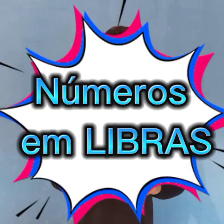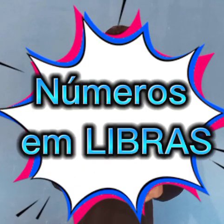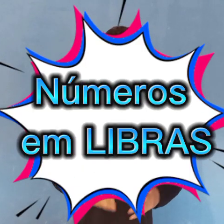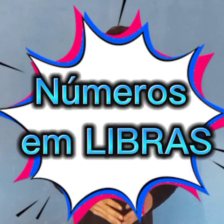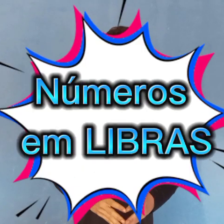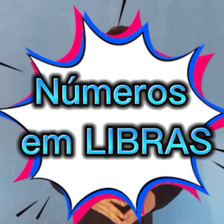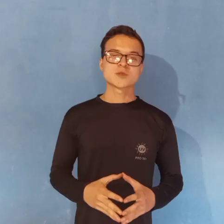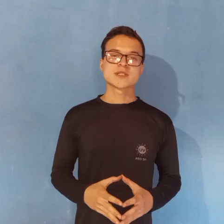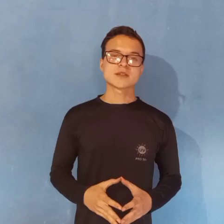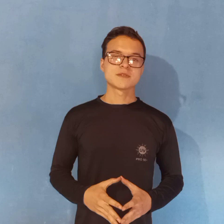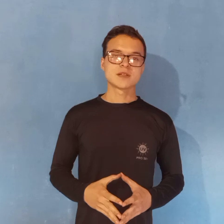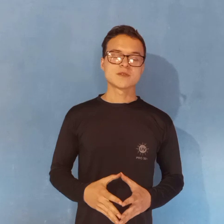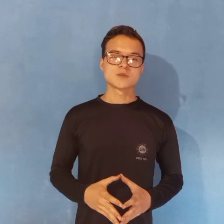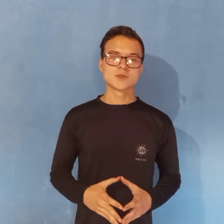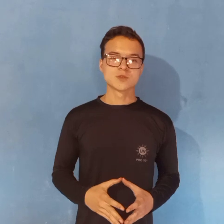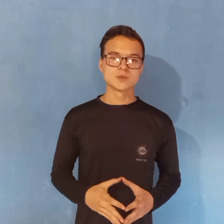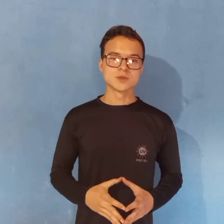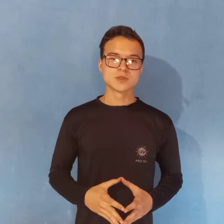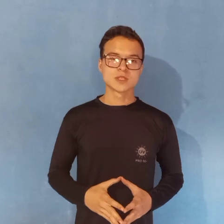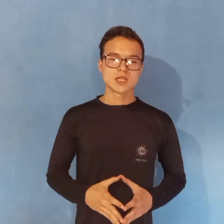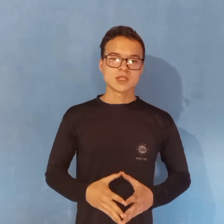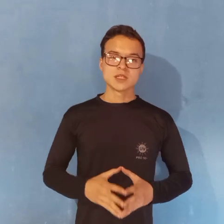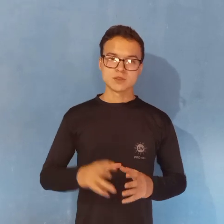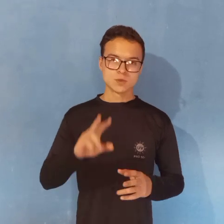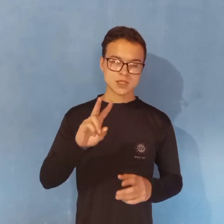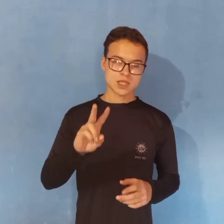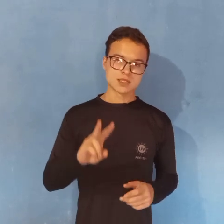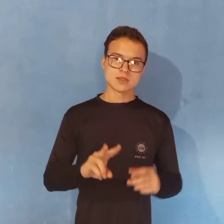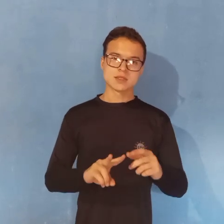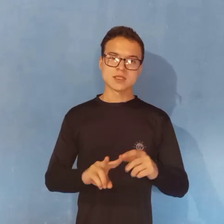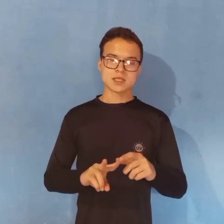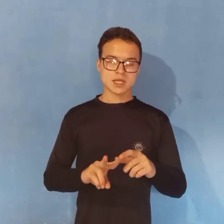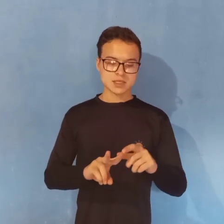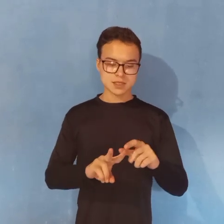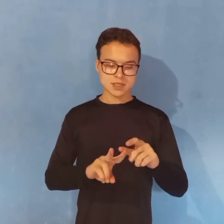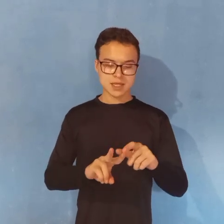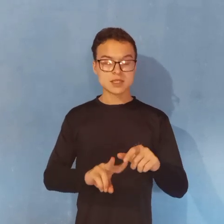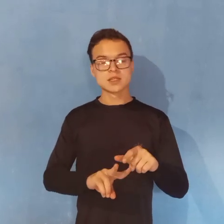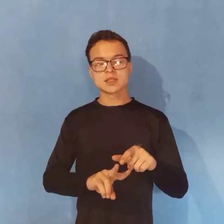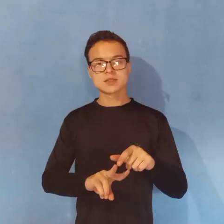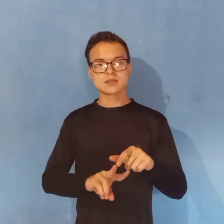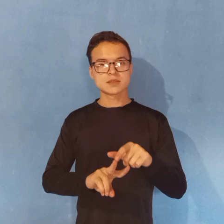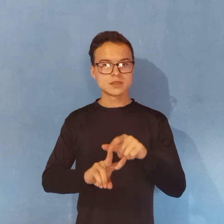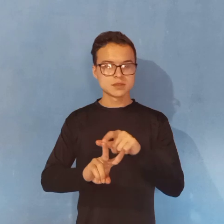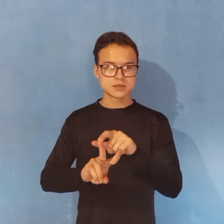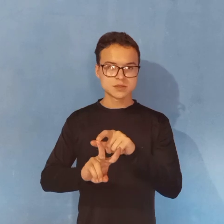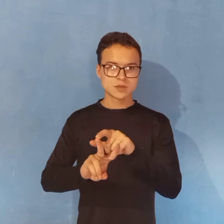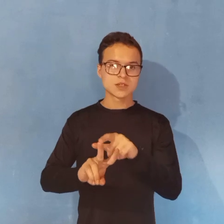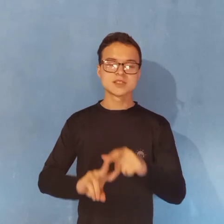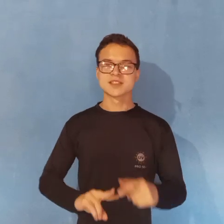dar início, vamos começar aqui falando sobre os números em duas classes, as classes cardinais e